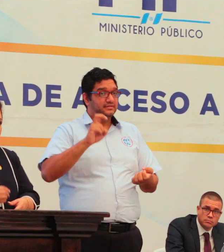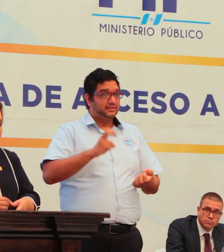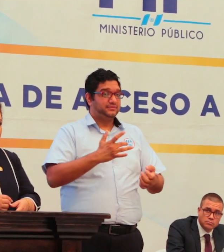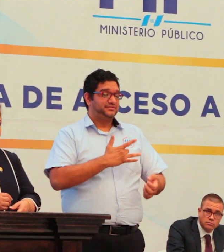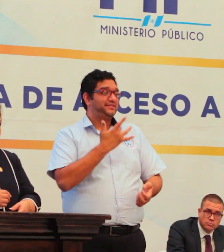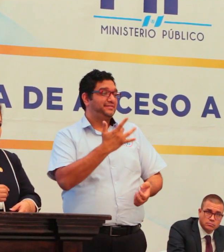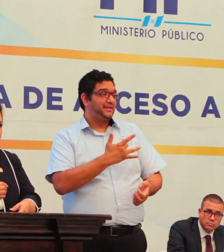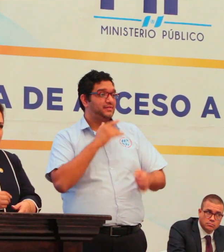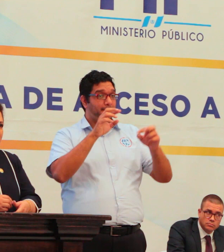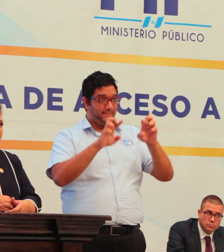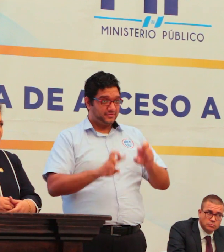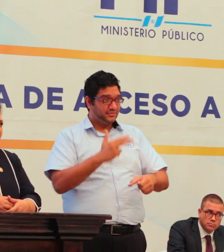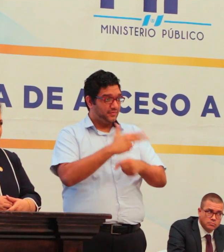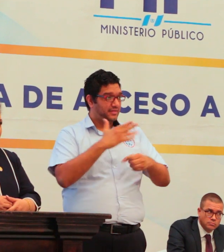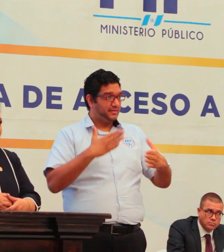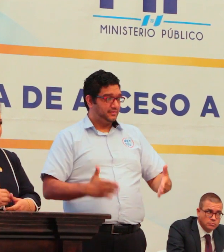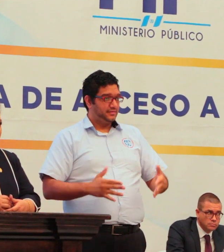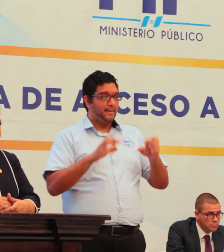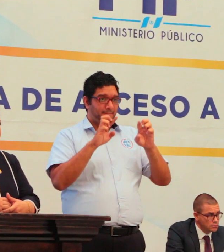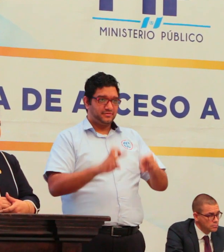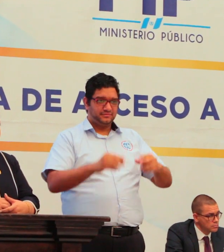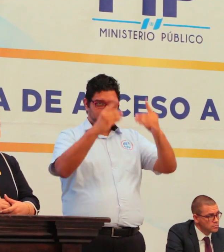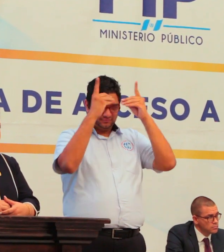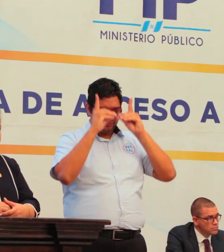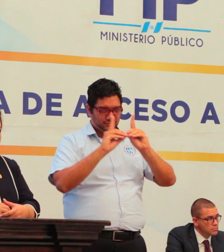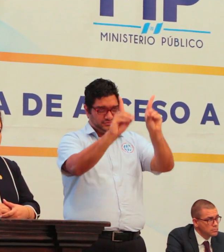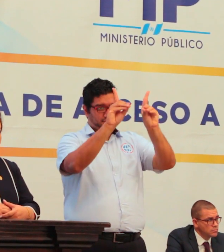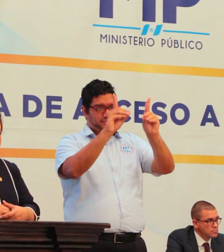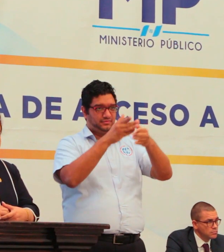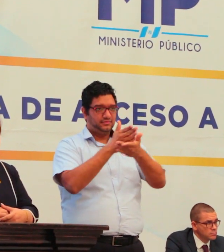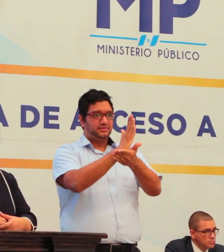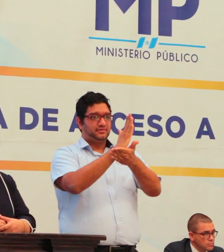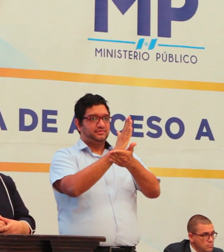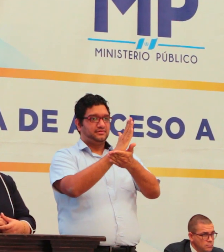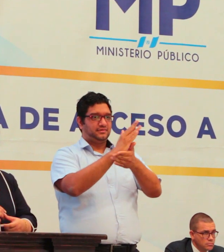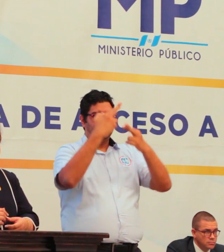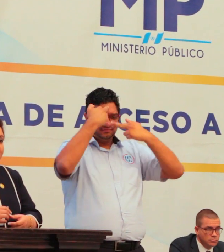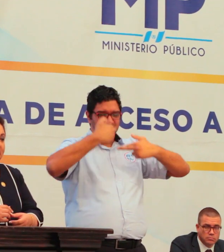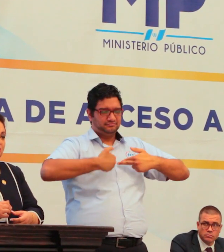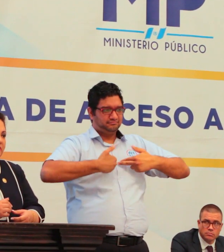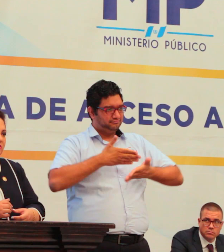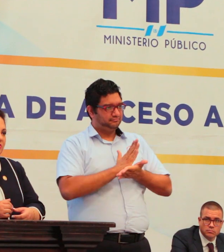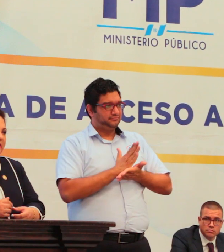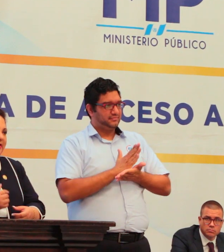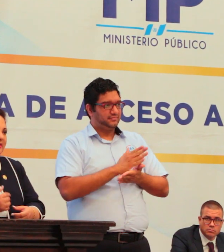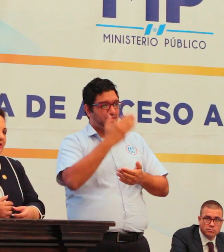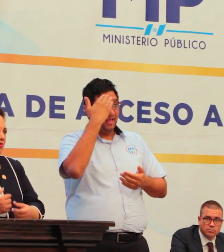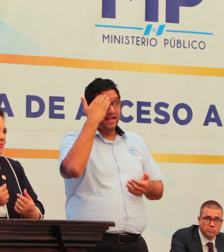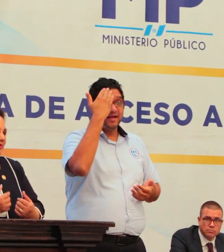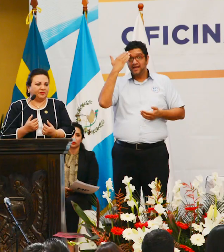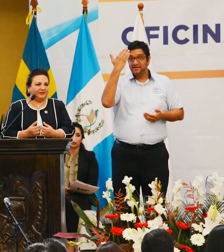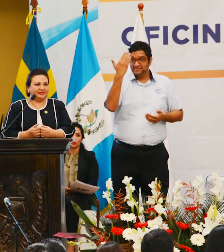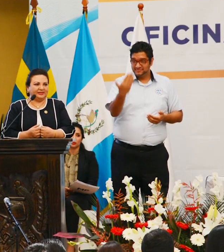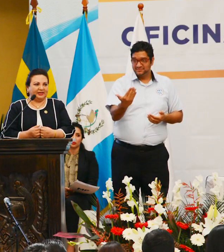personas guatemaltecos, personas con dignidad, personas que tenemos derecho y lo merecemos, y agradecer sobre todo